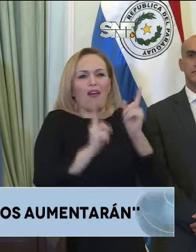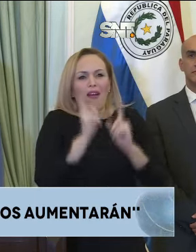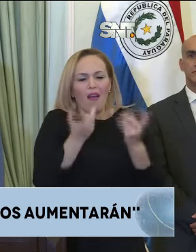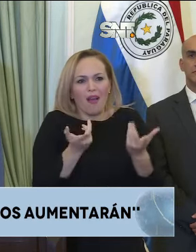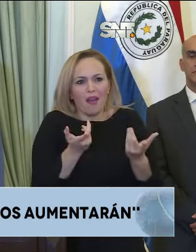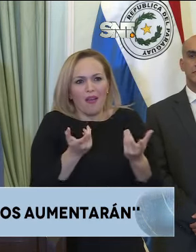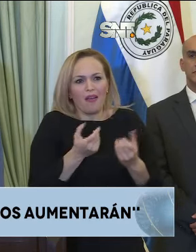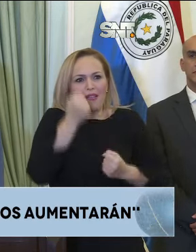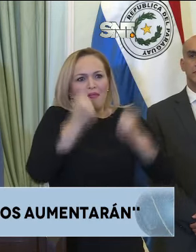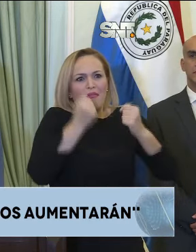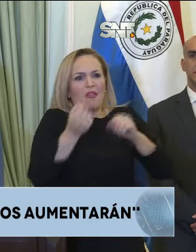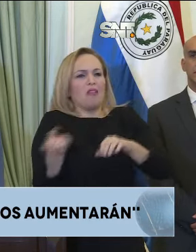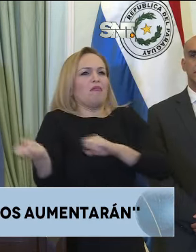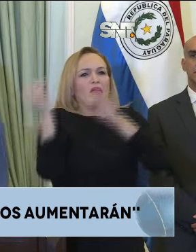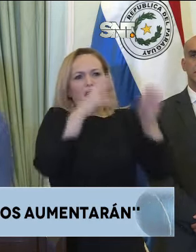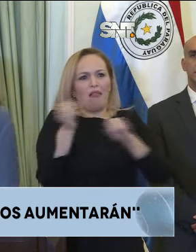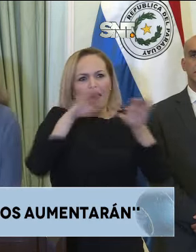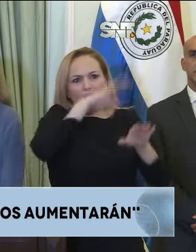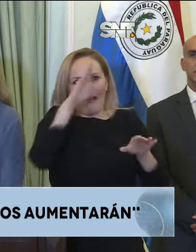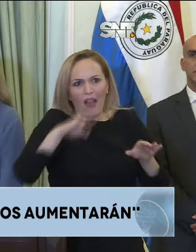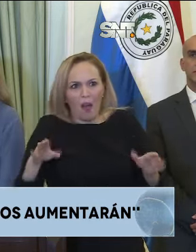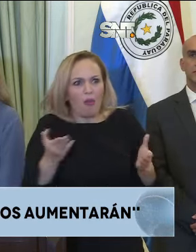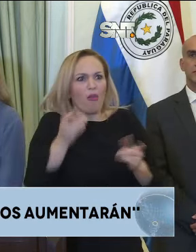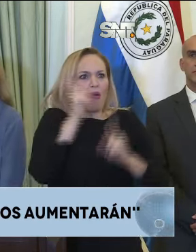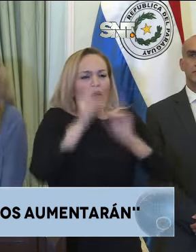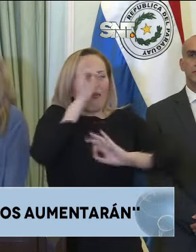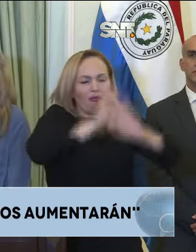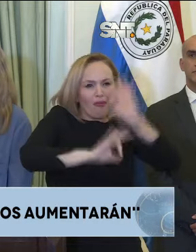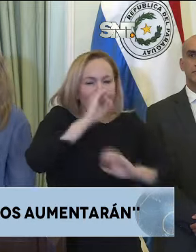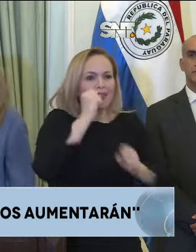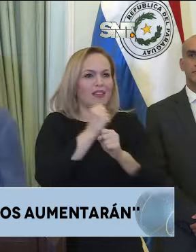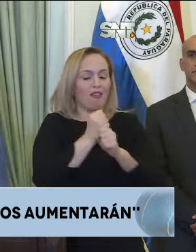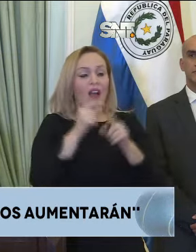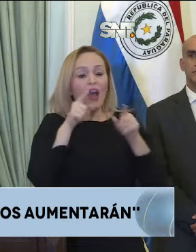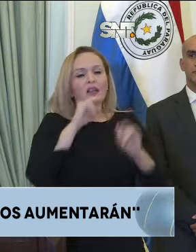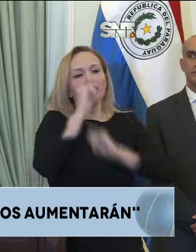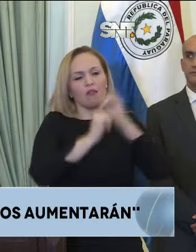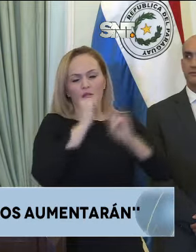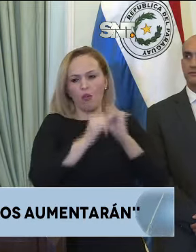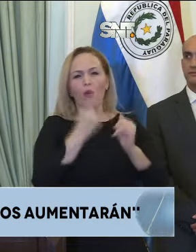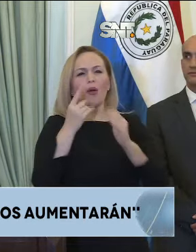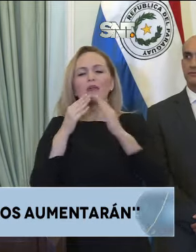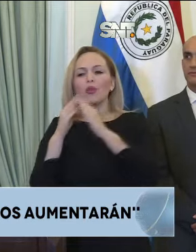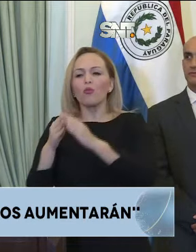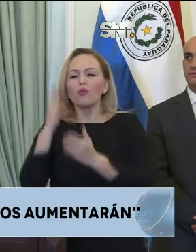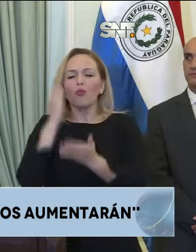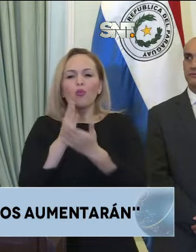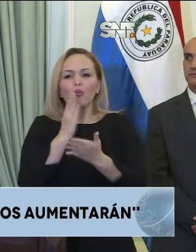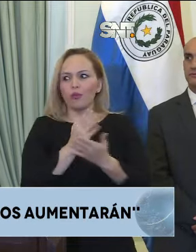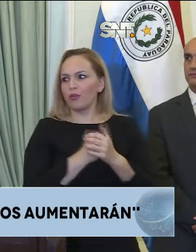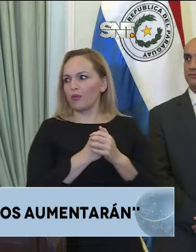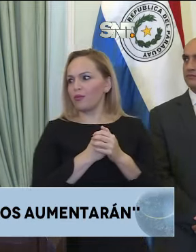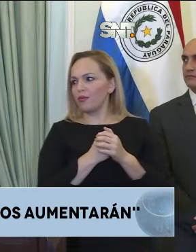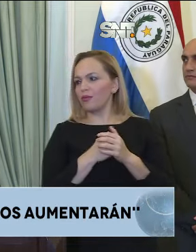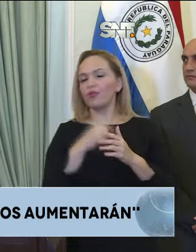transportistas de carga, etcétera, etcétera. Así que, ministro, quizás algunas palabras en ese sentido. Ministra, antes de que pasara a CEDA.